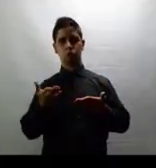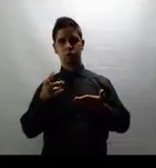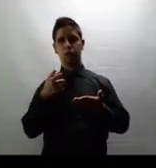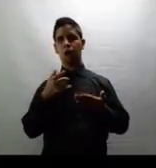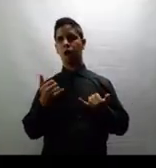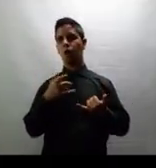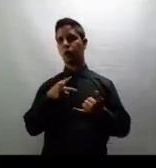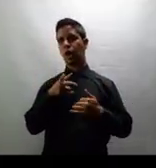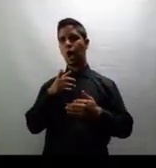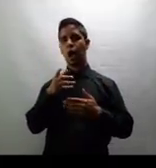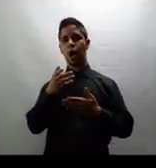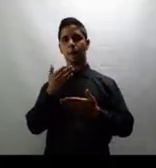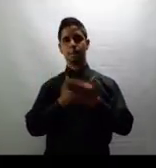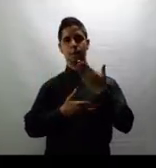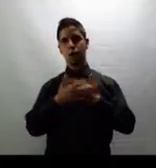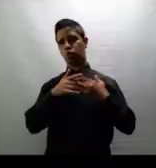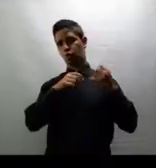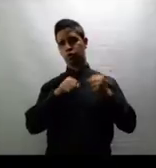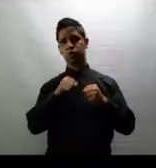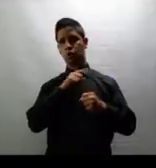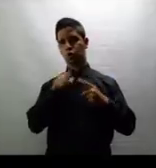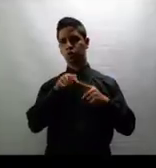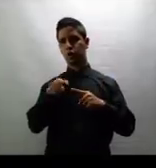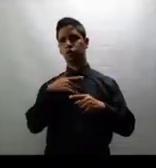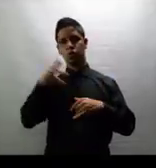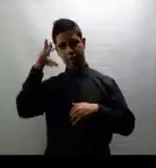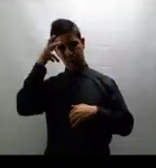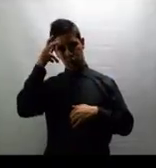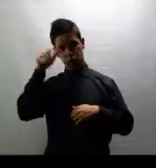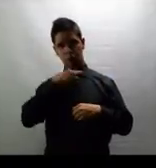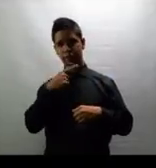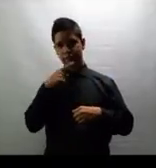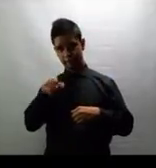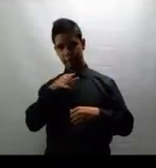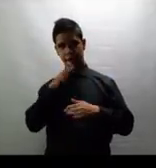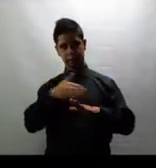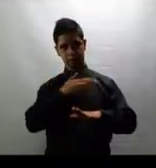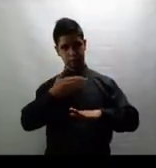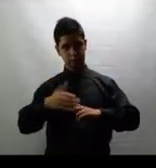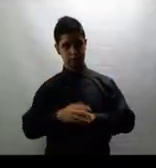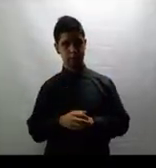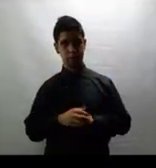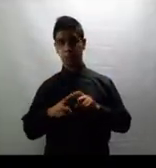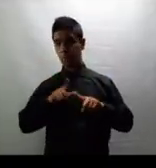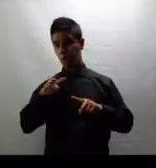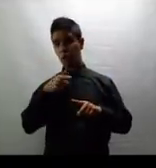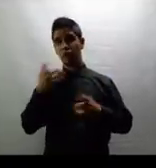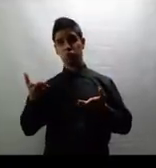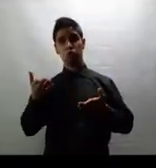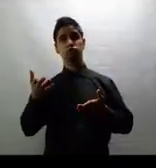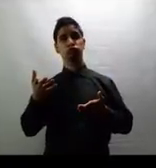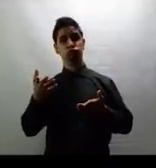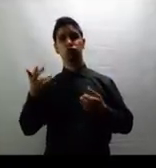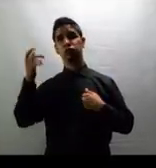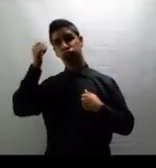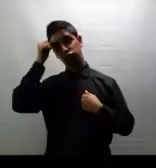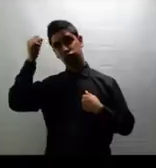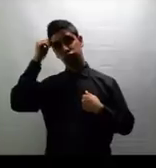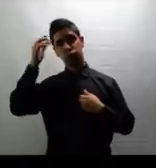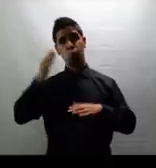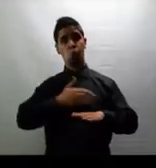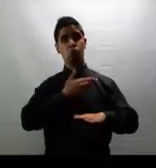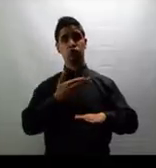contra esos demonios así decía la canción este y eso pues fue el himno contra la venta de la telefónica